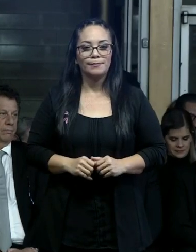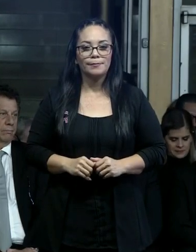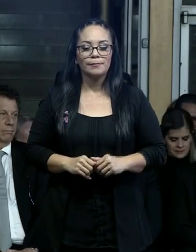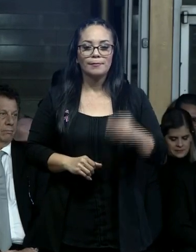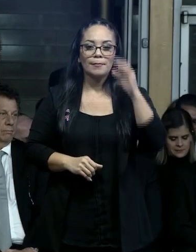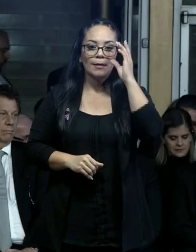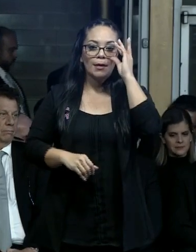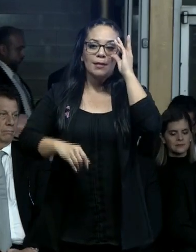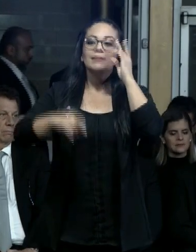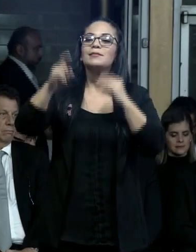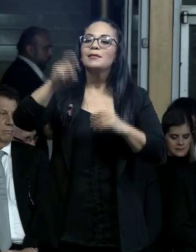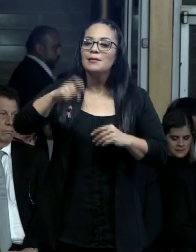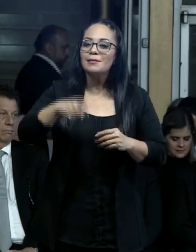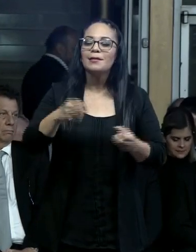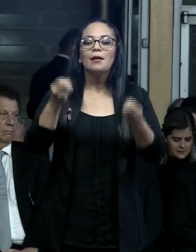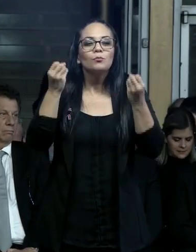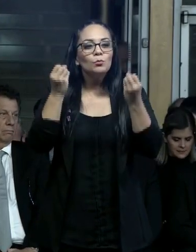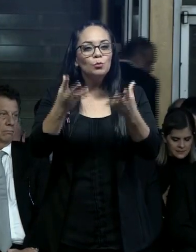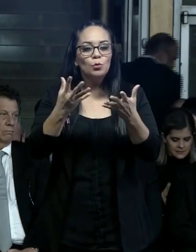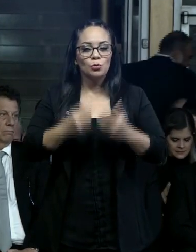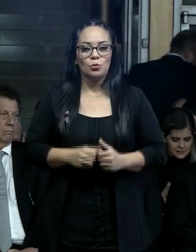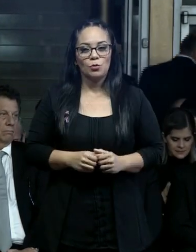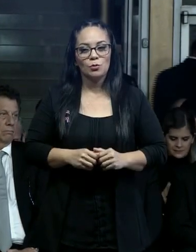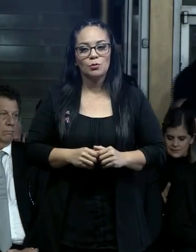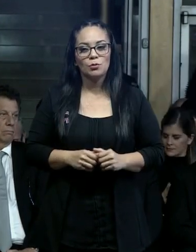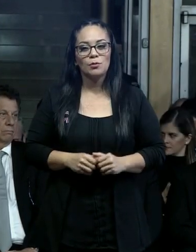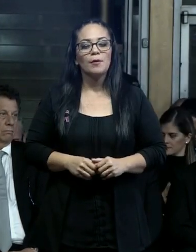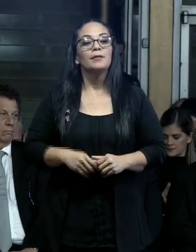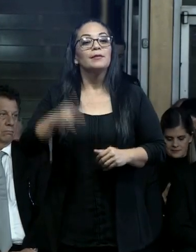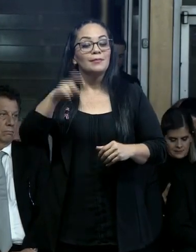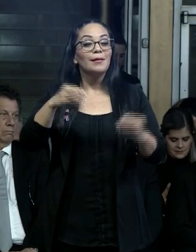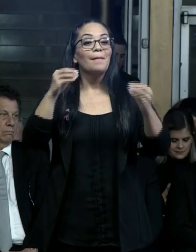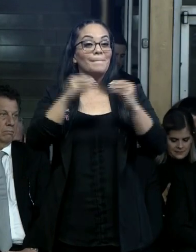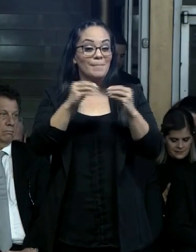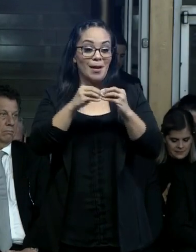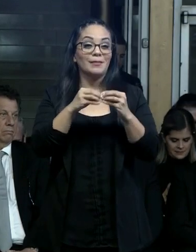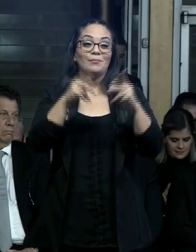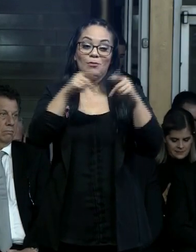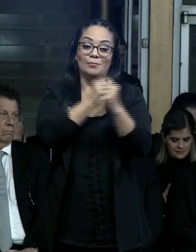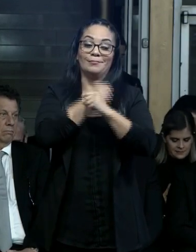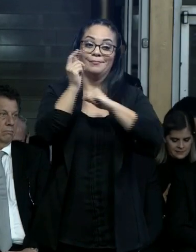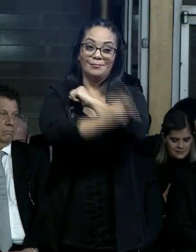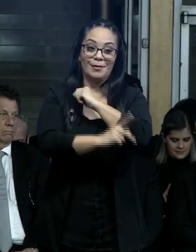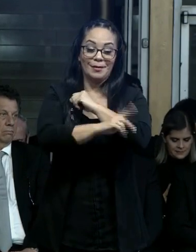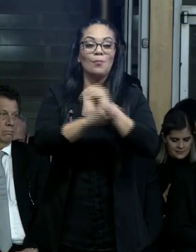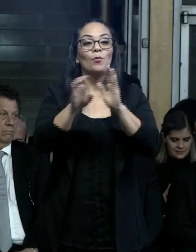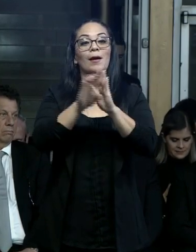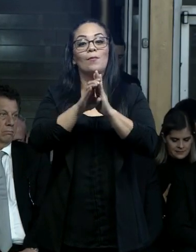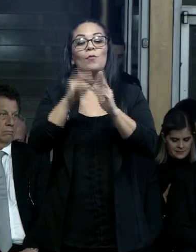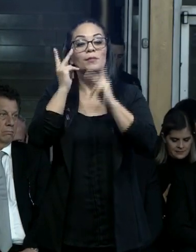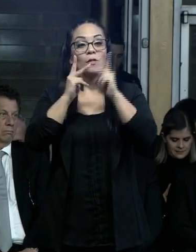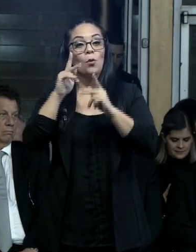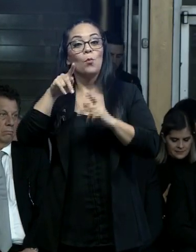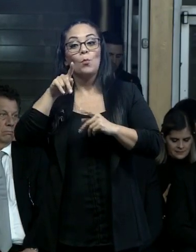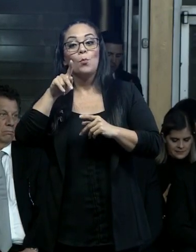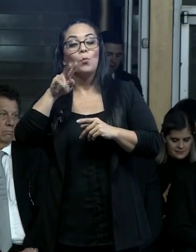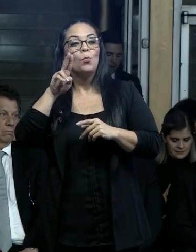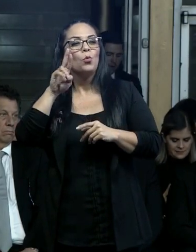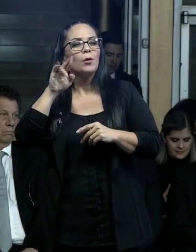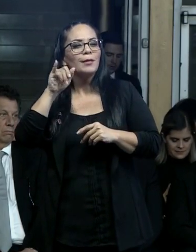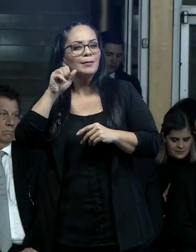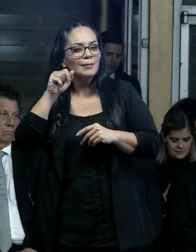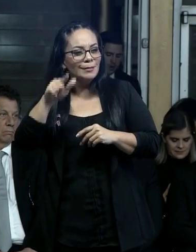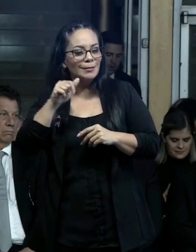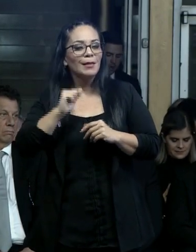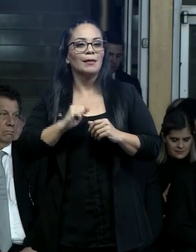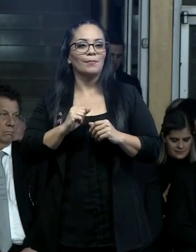219. Se ocupan muchos más patriotas, como los vecinos de Puricil, en Orosi, como los